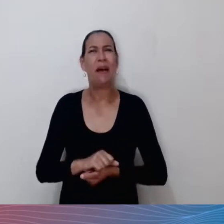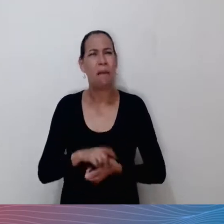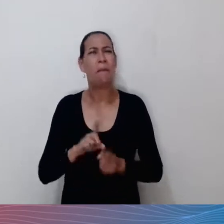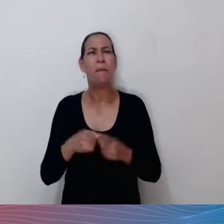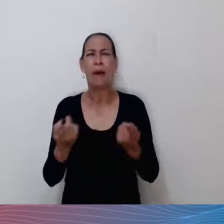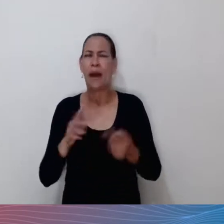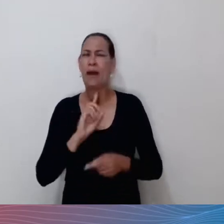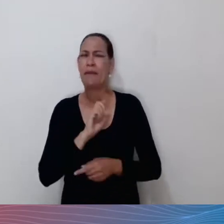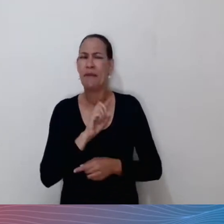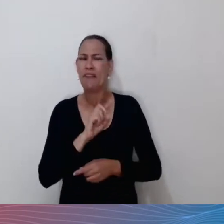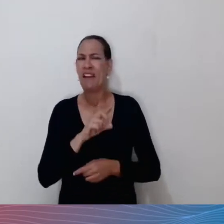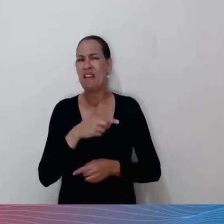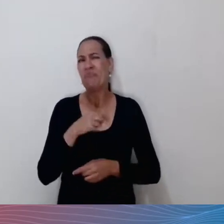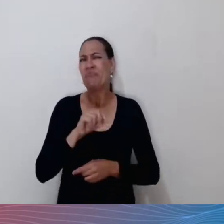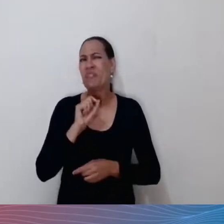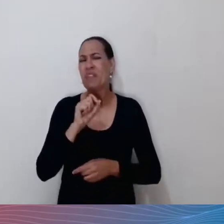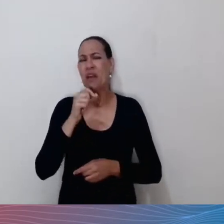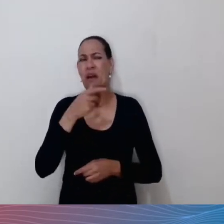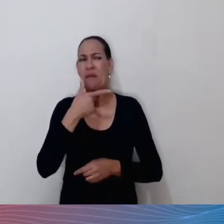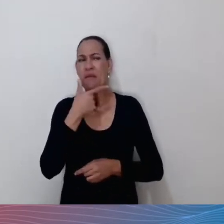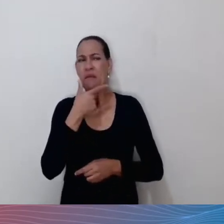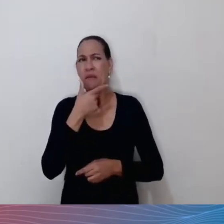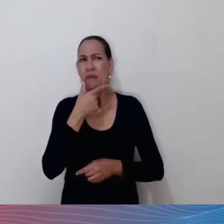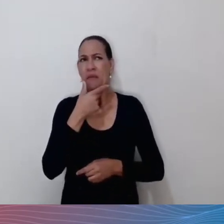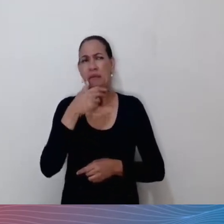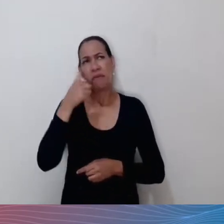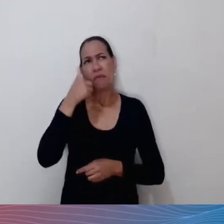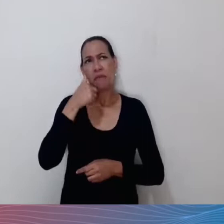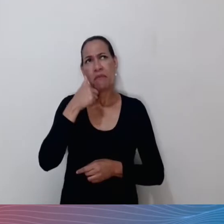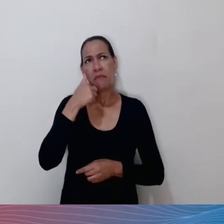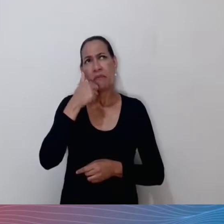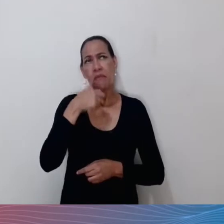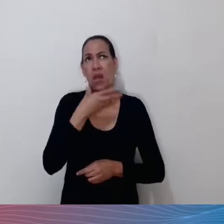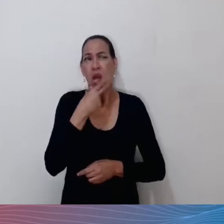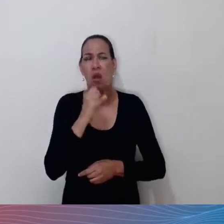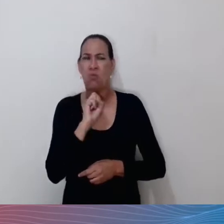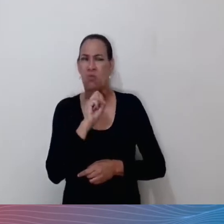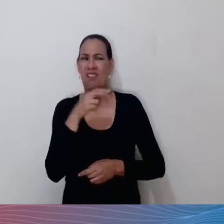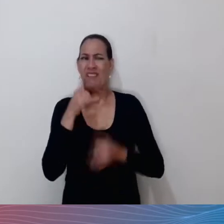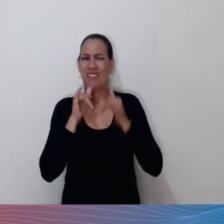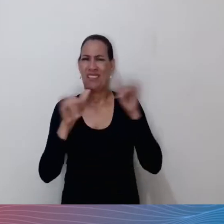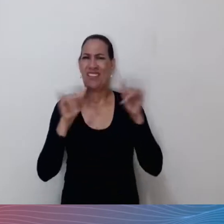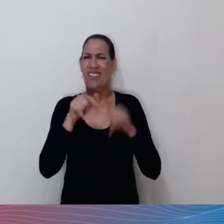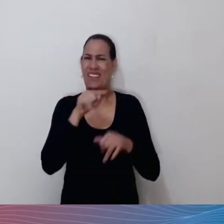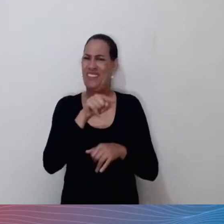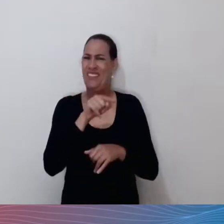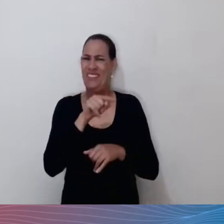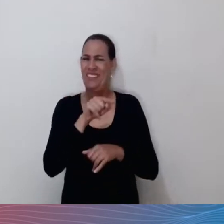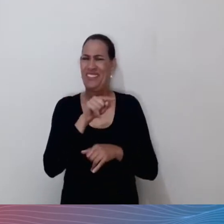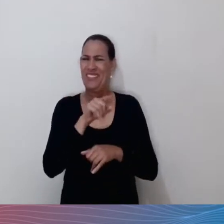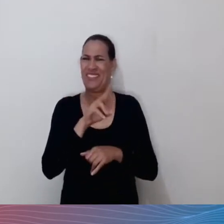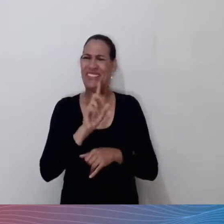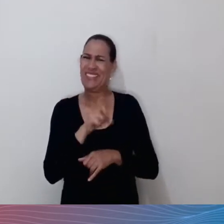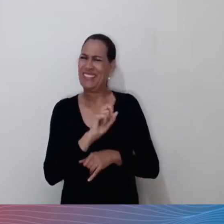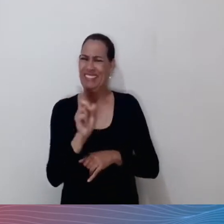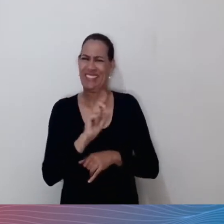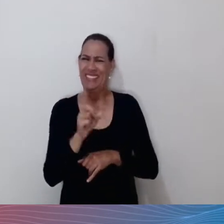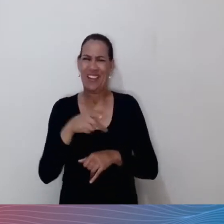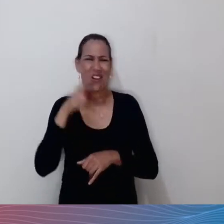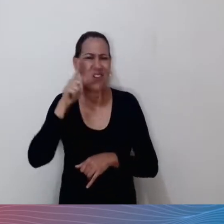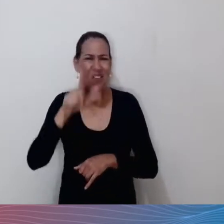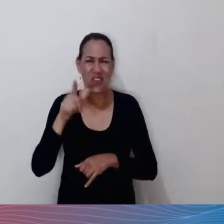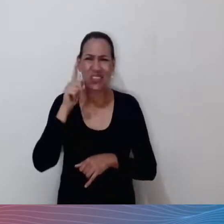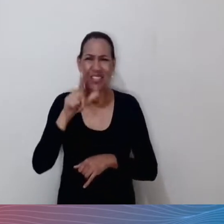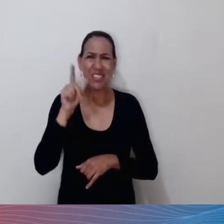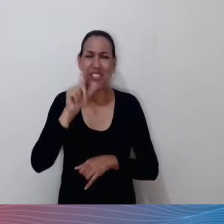se preocupem. Não se preocupem em você querer corrigir, você querer julgar, criticar. Não se